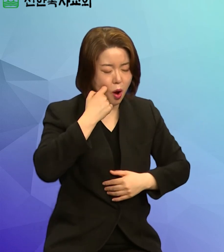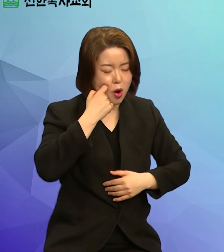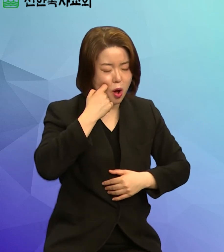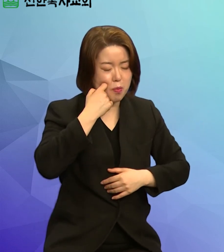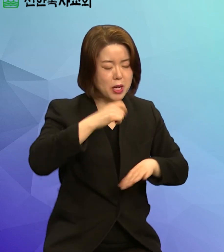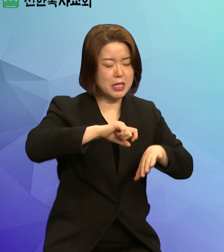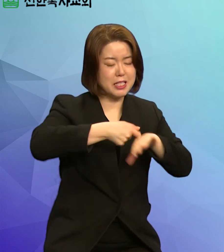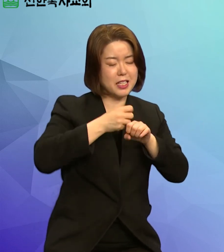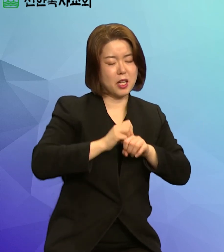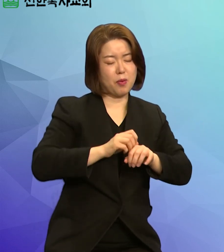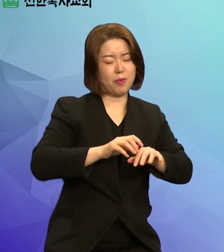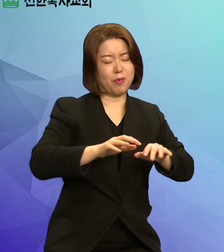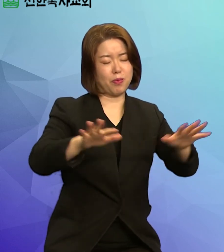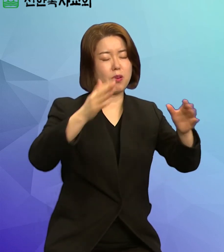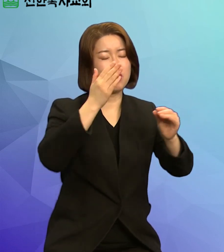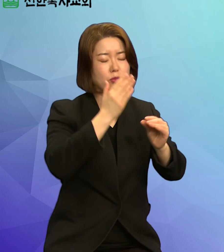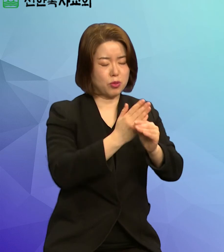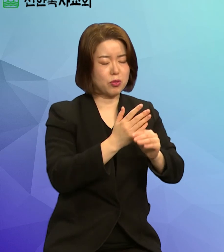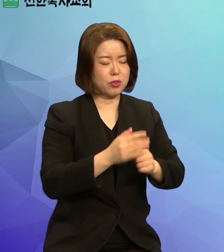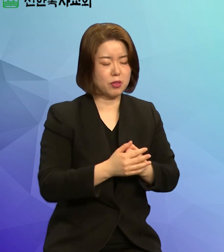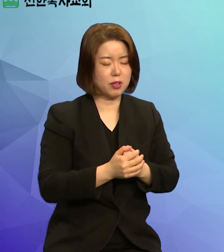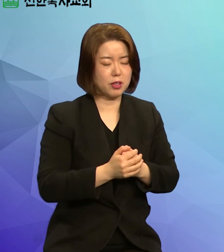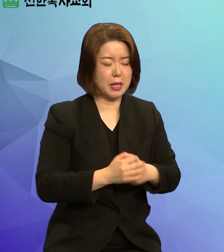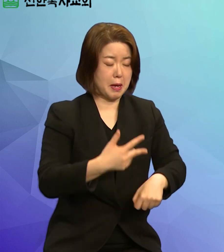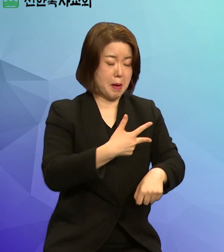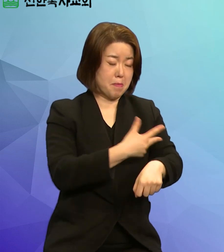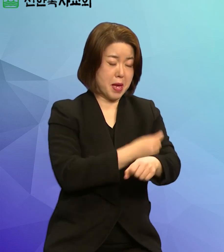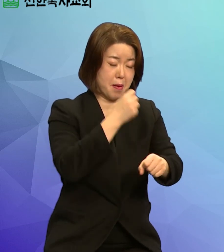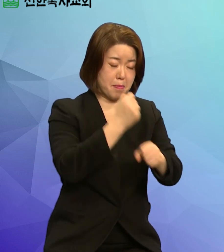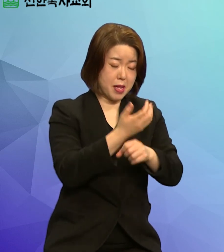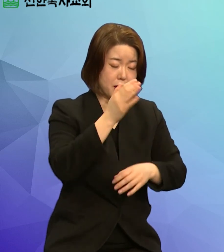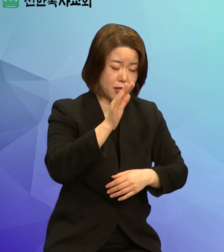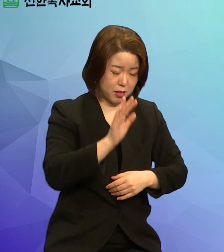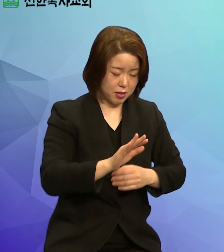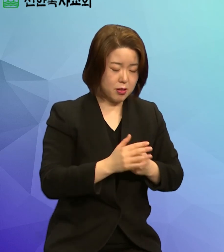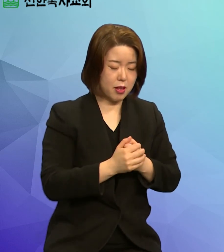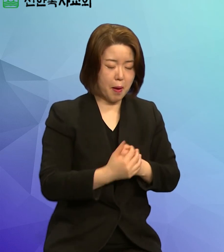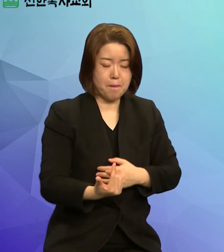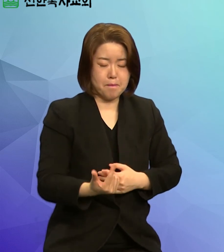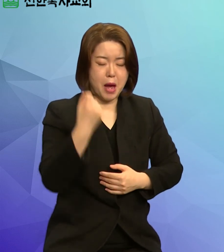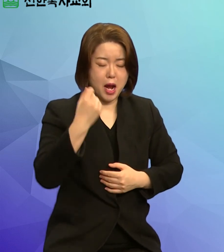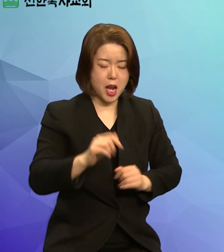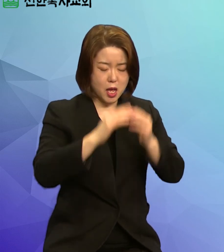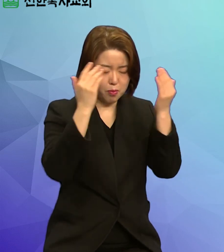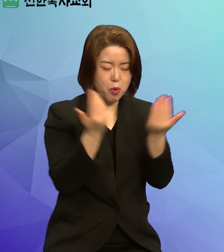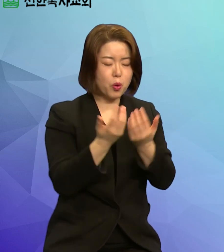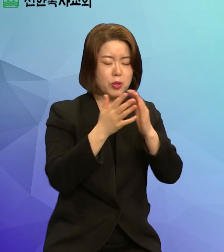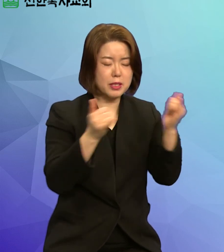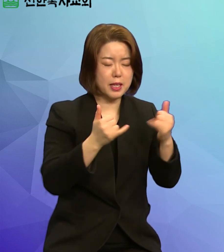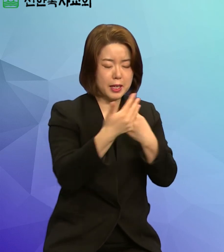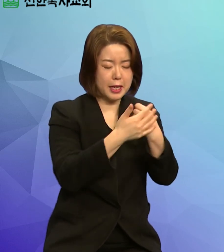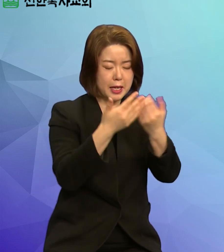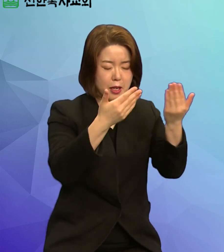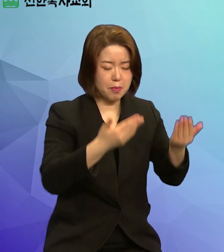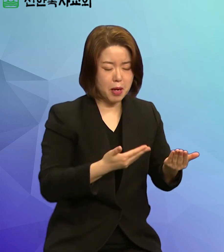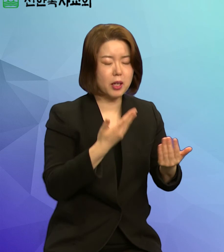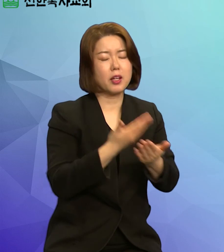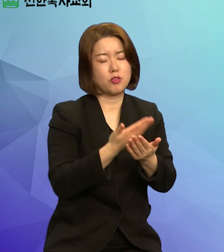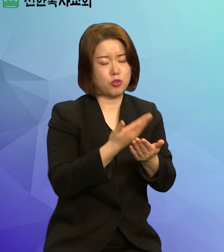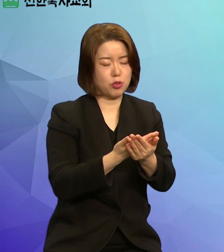재앙이 퍼져가고 있습니다. 백신이 만들어졌는데 속히 모든 이들이 혜택을 보게도